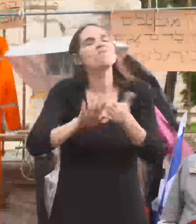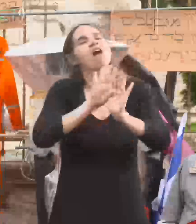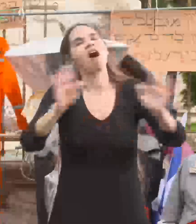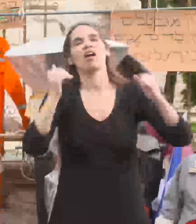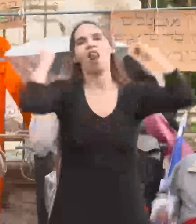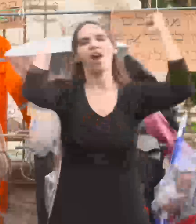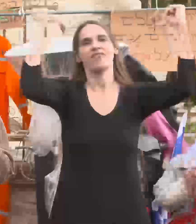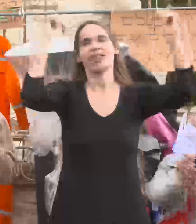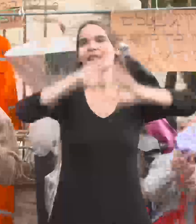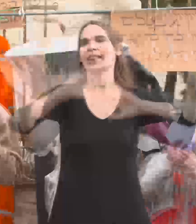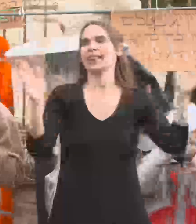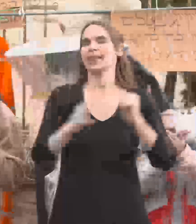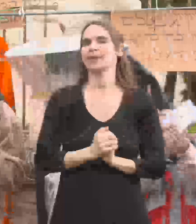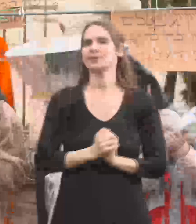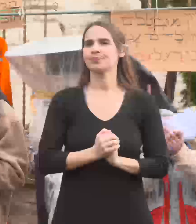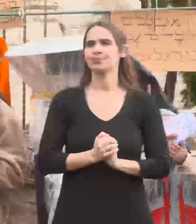מלהפגין.